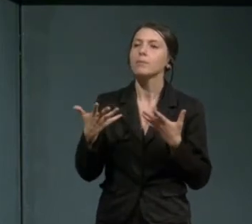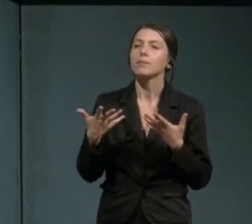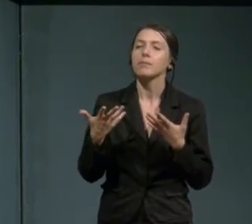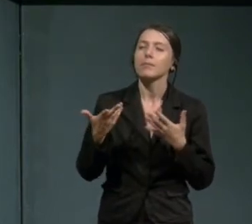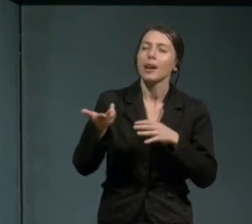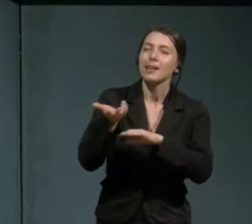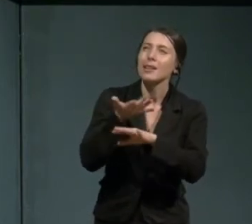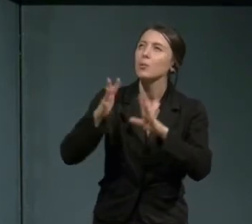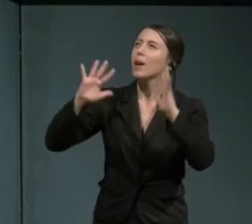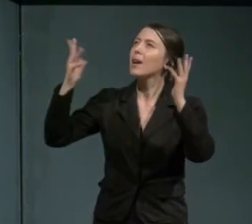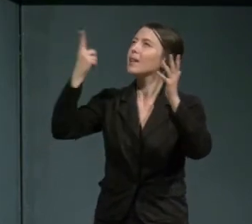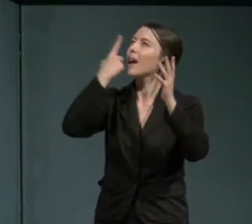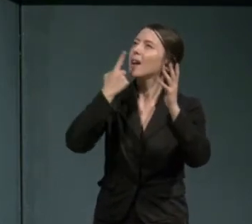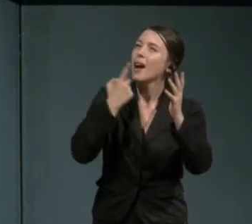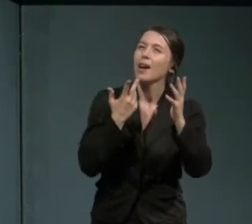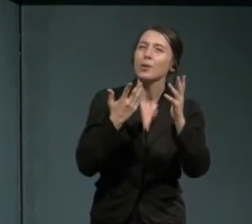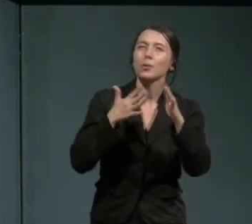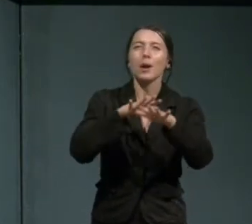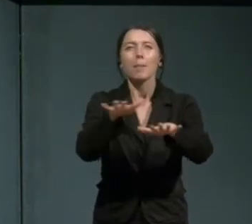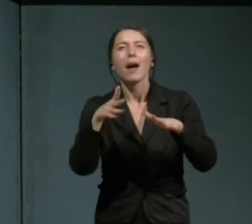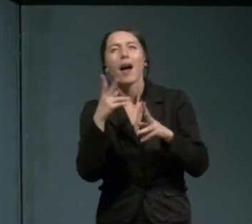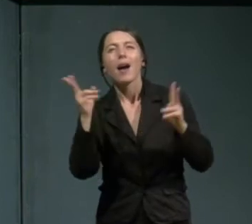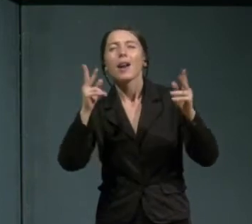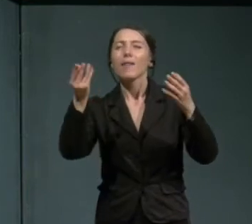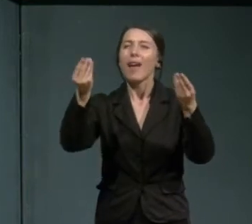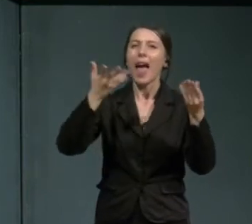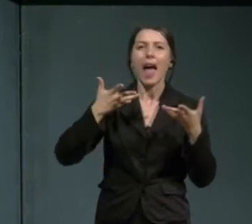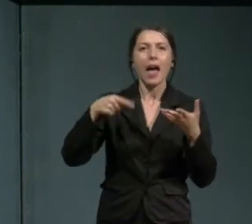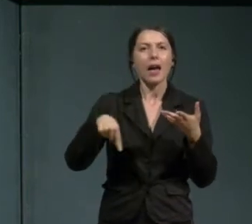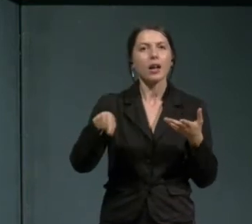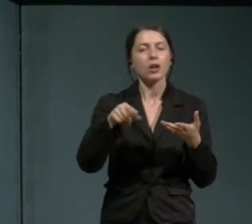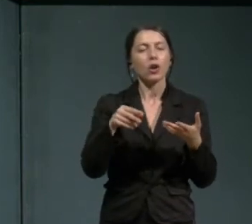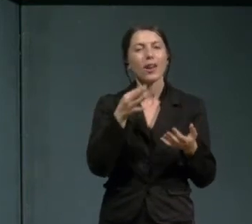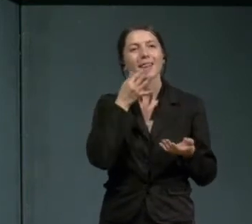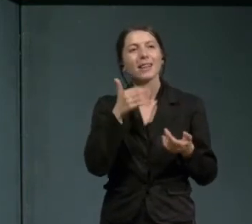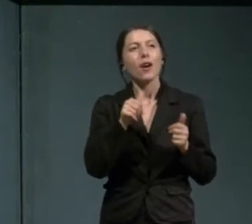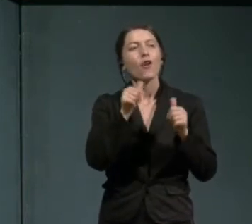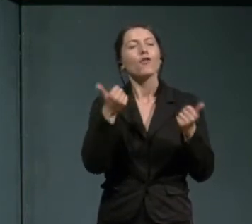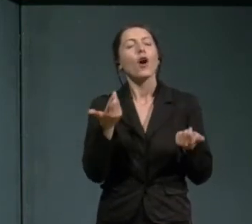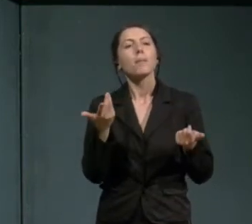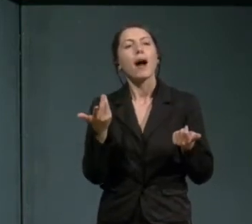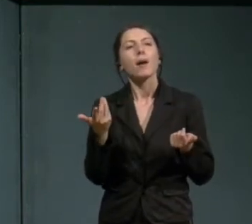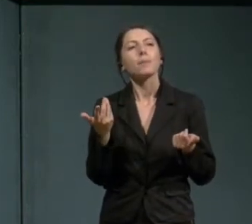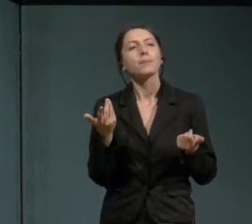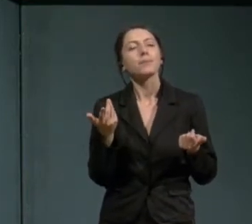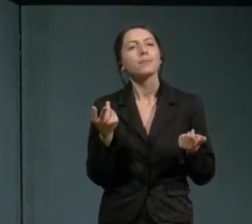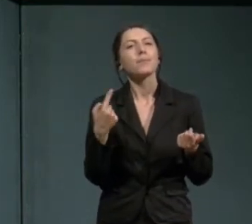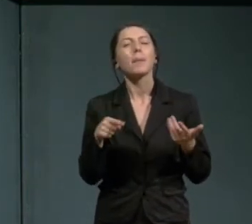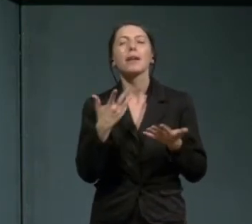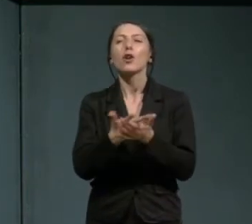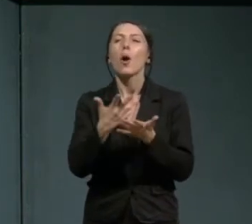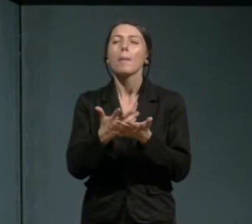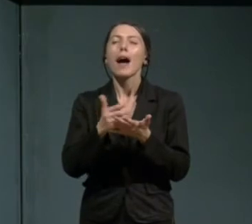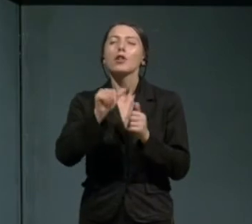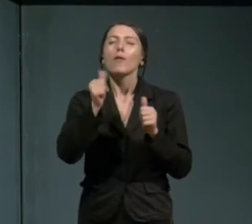sensualità della natura del mare del vento e cioè proprio questa direi che forse in questo romanzo inizia a quel tipo